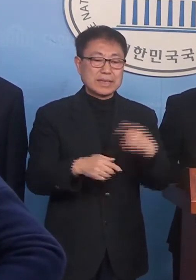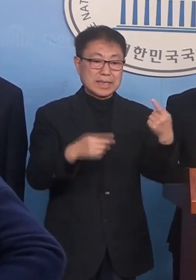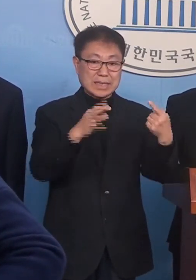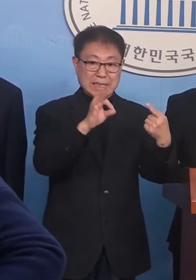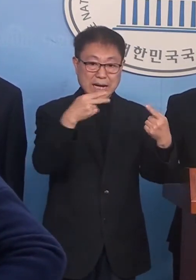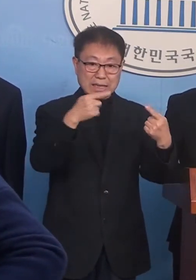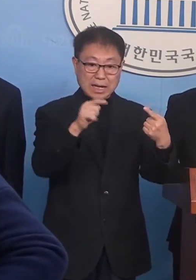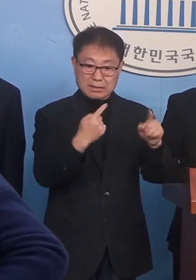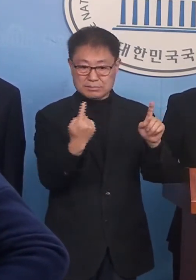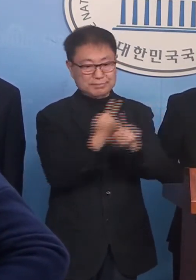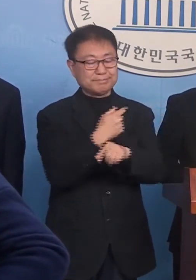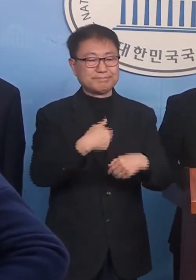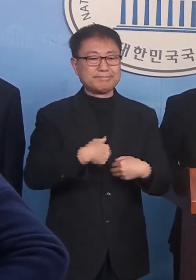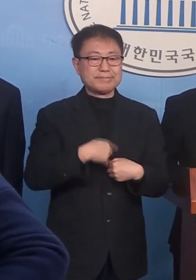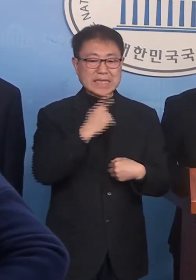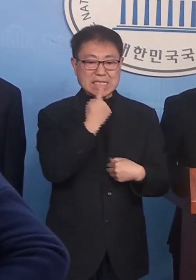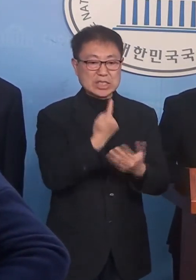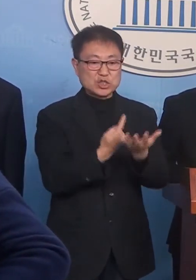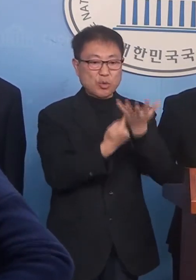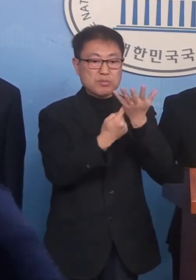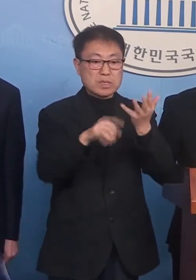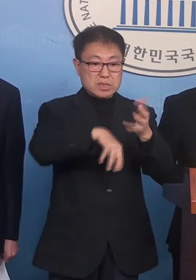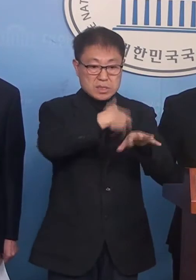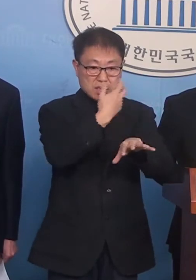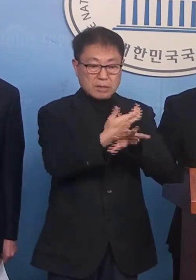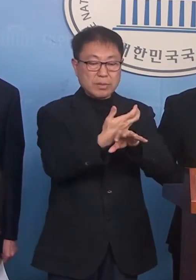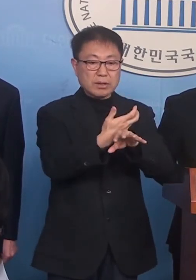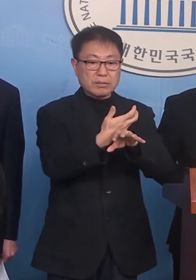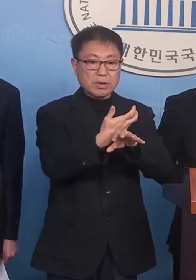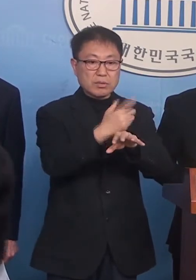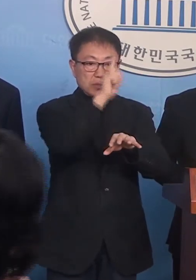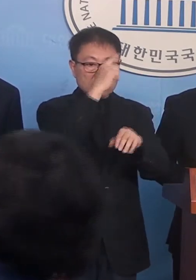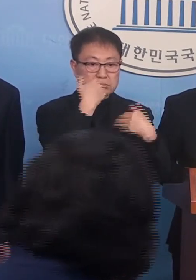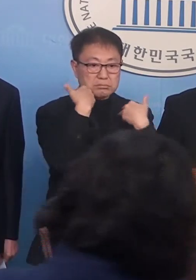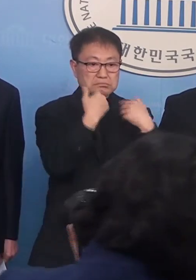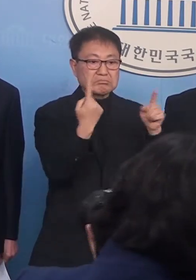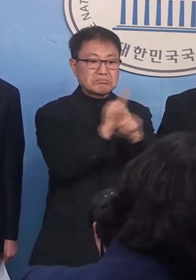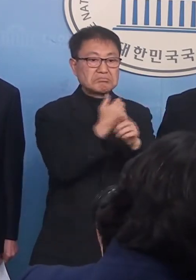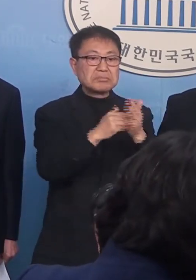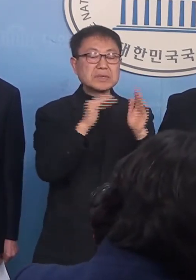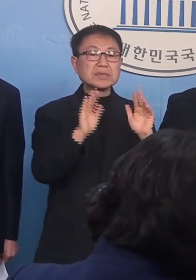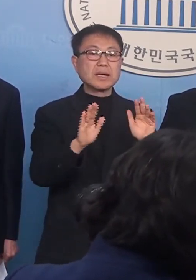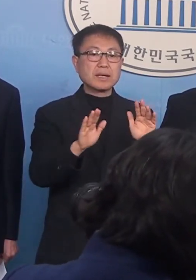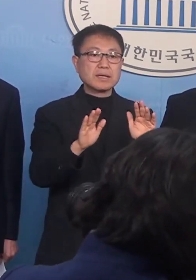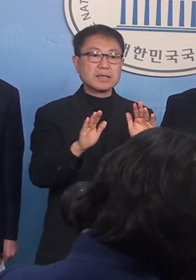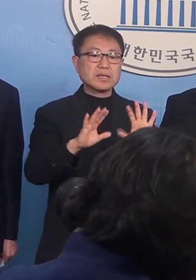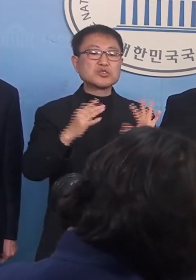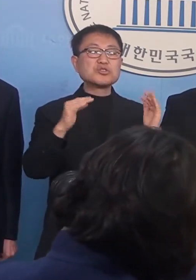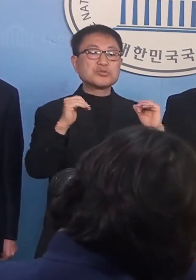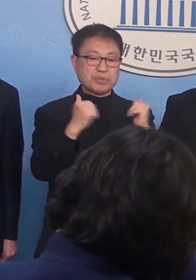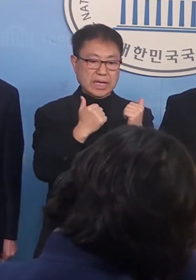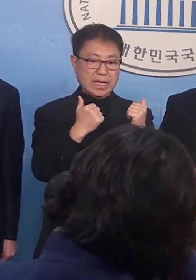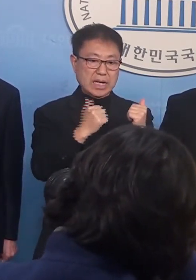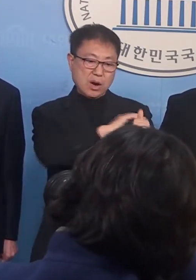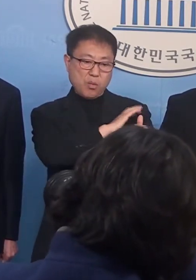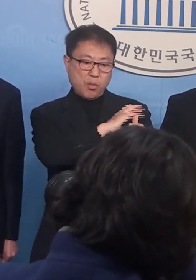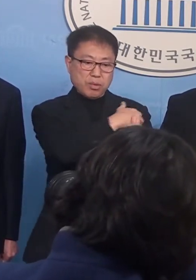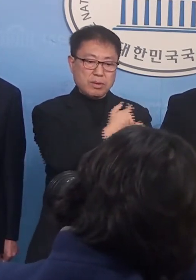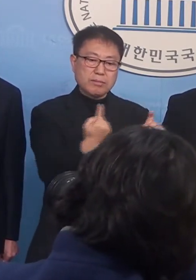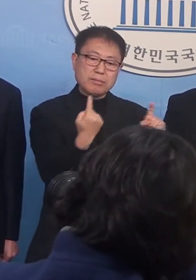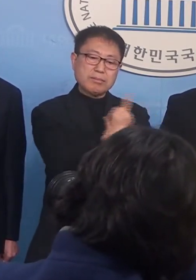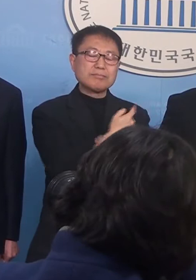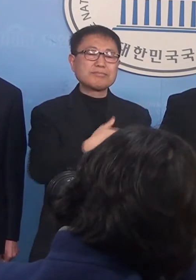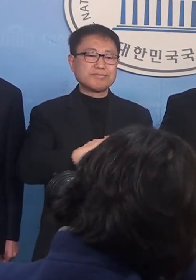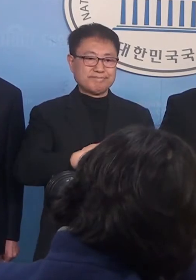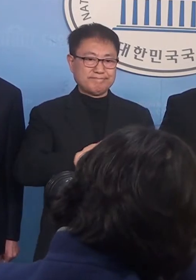제1야당을 바꿔야 합니다. 촛불혁명으로 정권을 바꿨습니다. 이제는 국회 권력을 바꿀